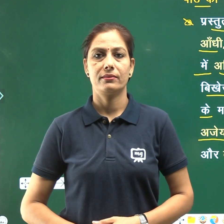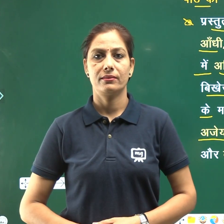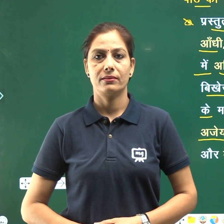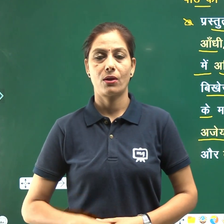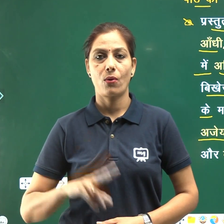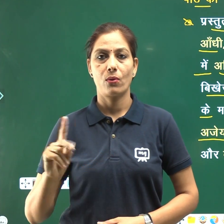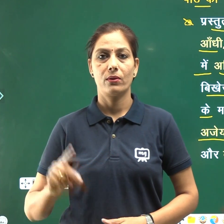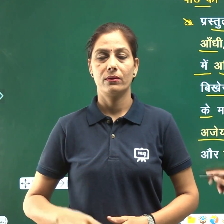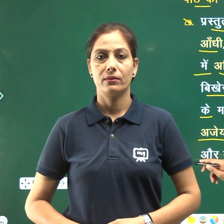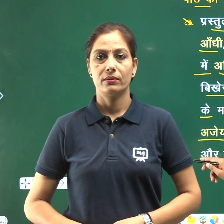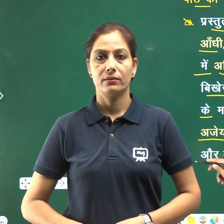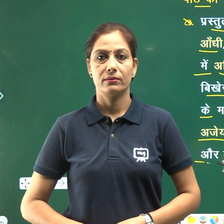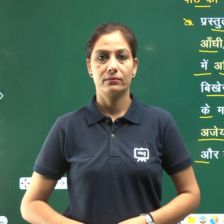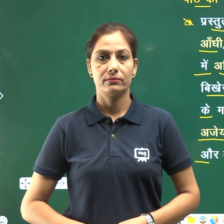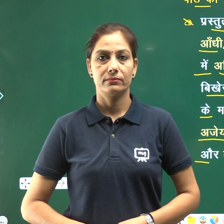और